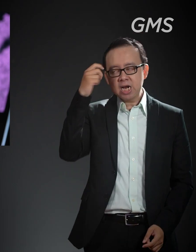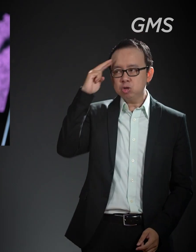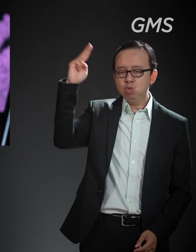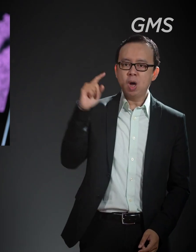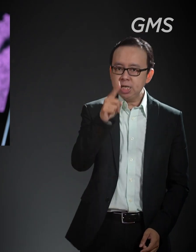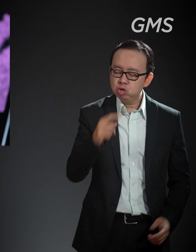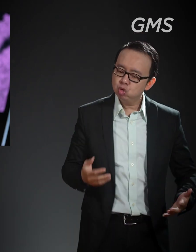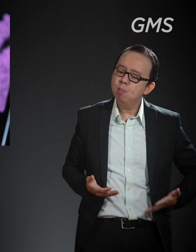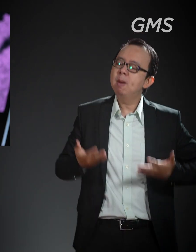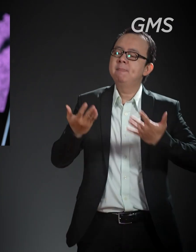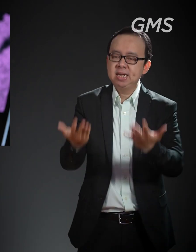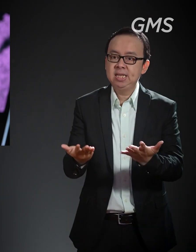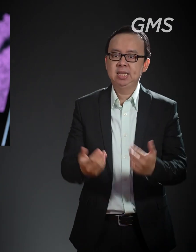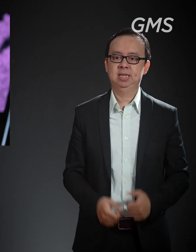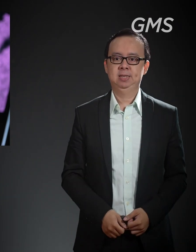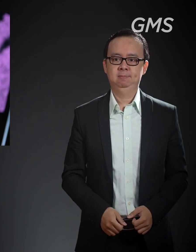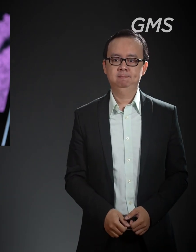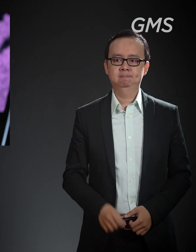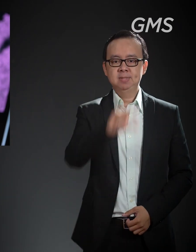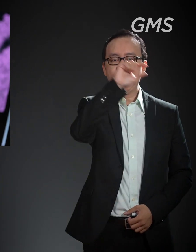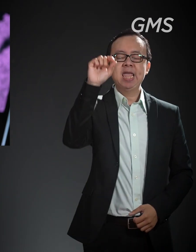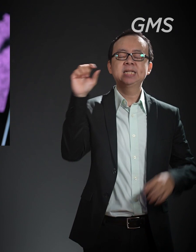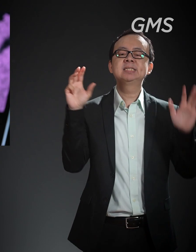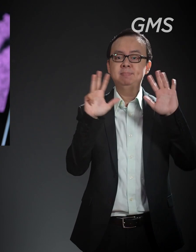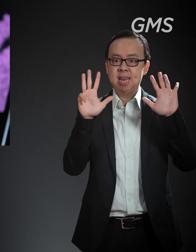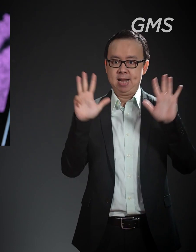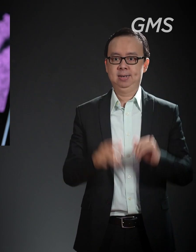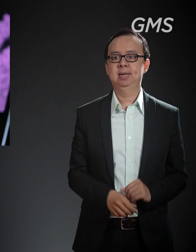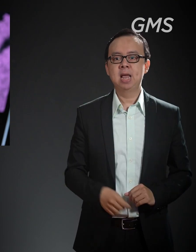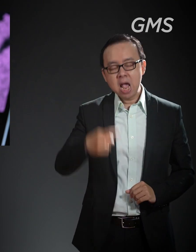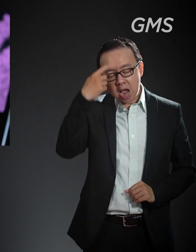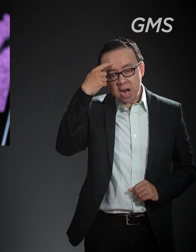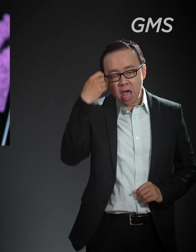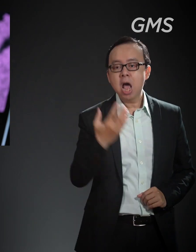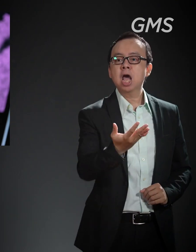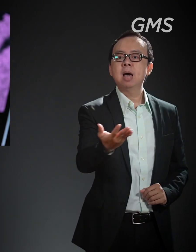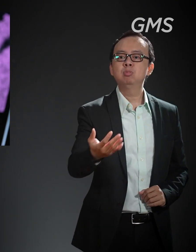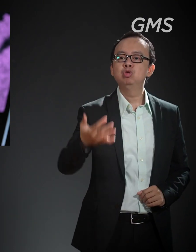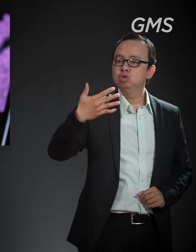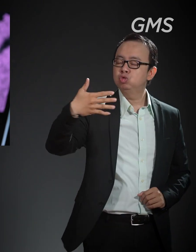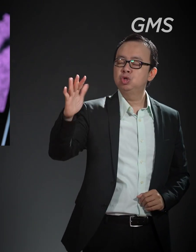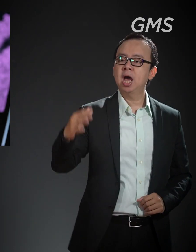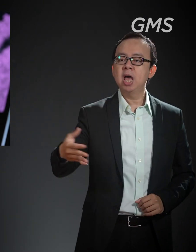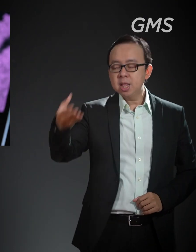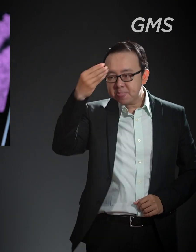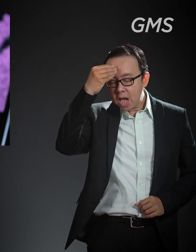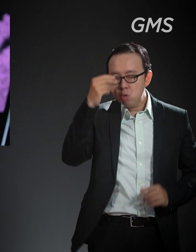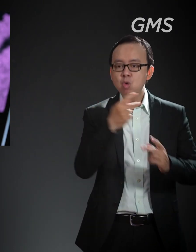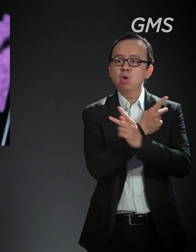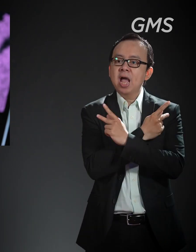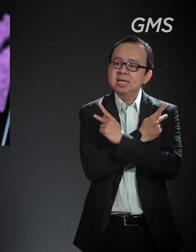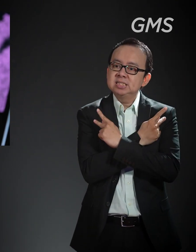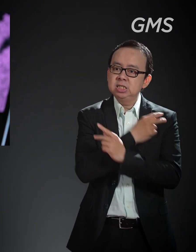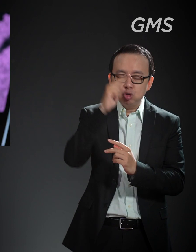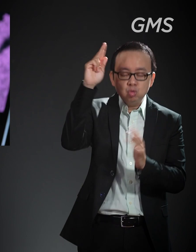9 bunyinya. Karena kamu telah mengenal kasih karunia Tuhan Yesus Tuhan kita Yesus Kristus. Paulus sekarang menunjuk